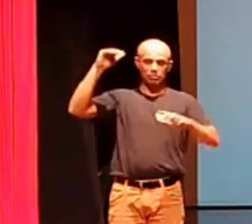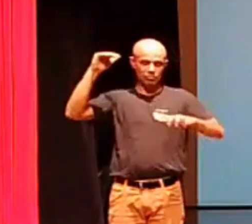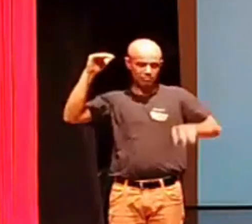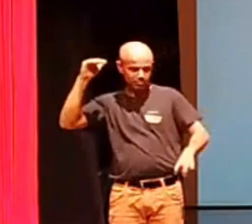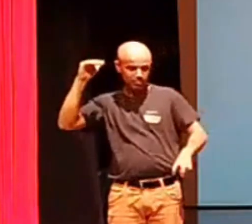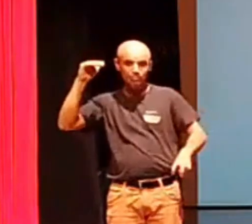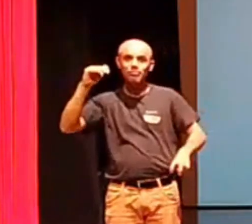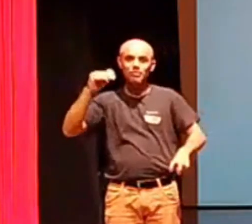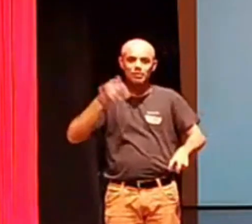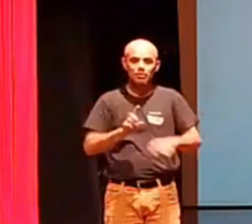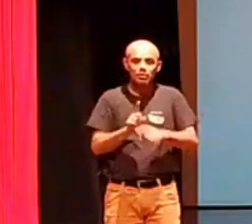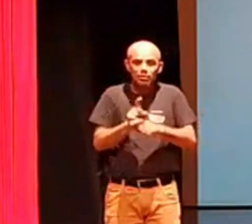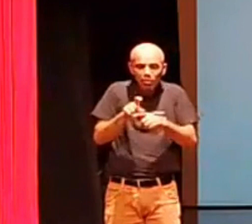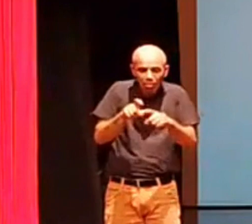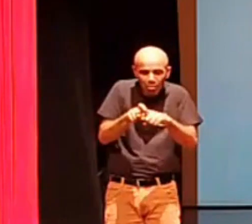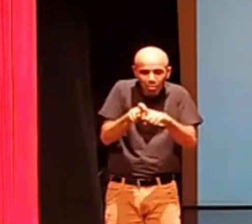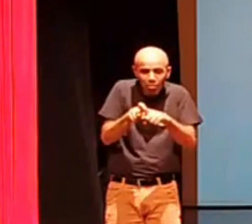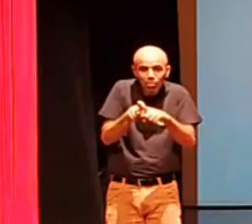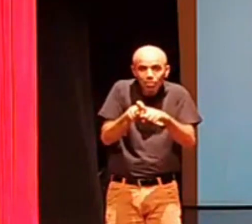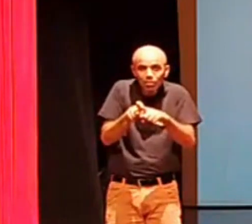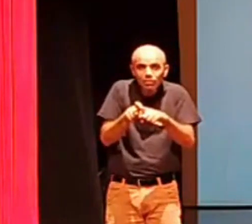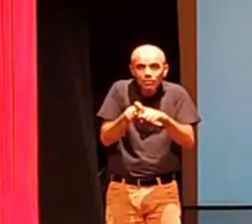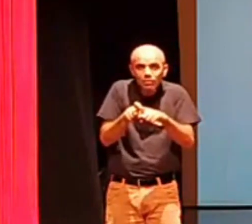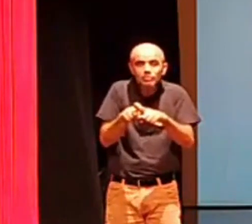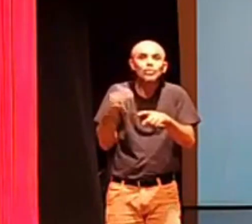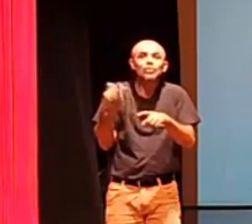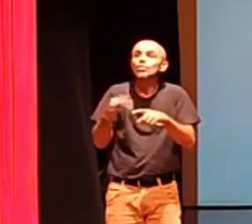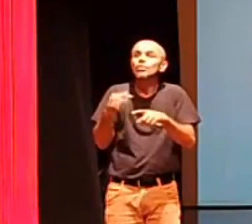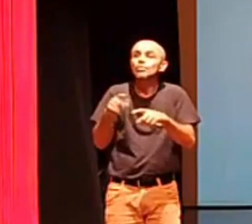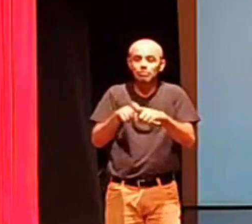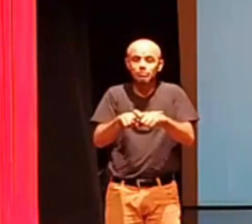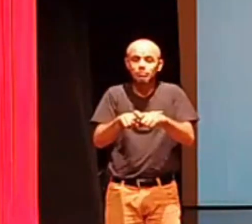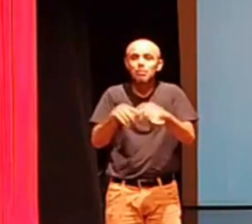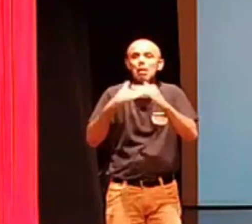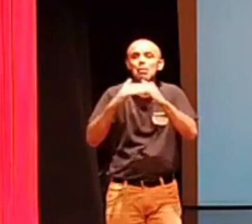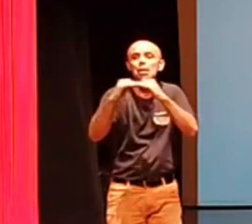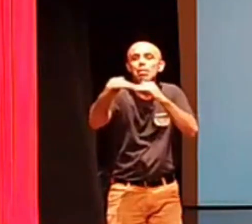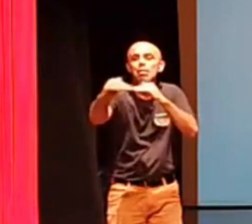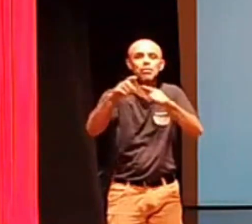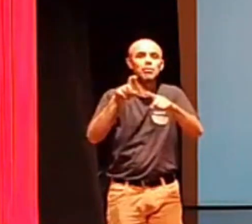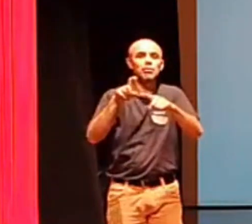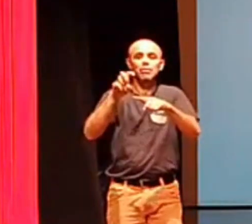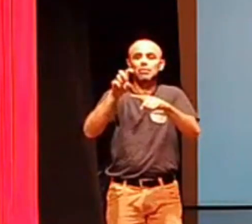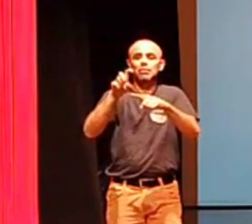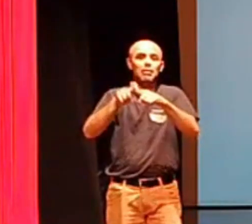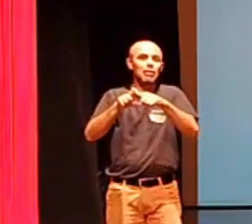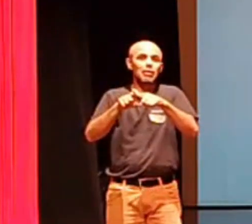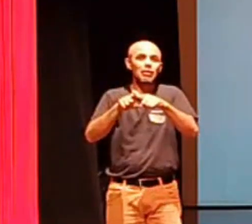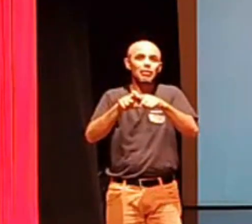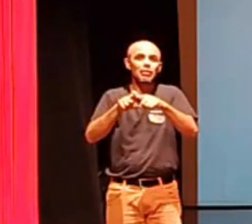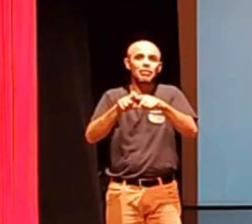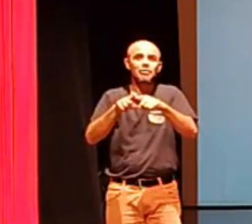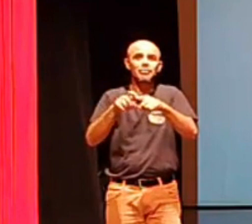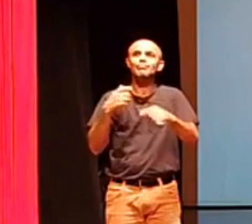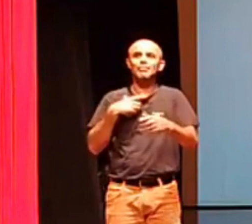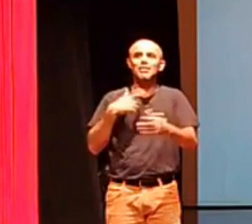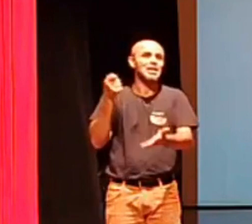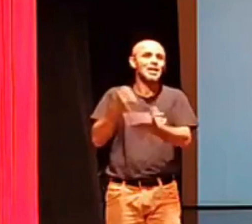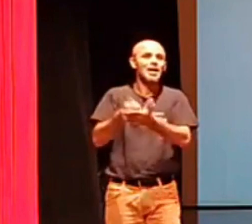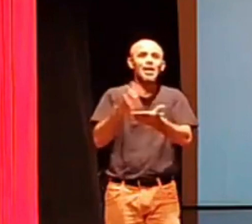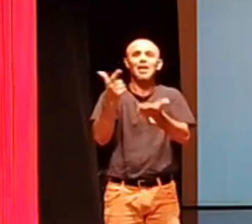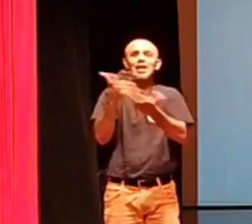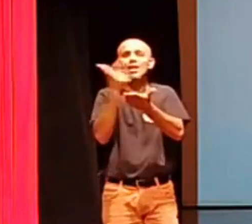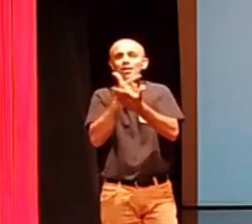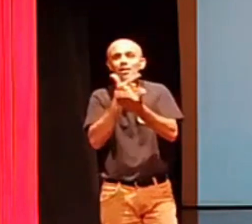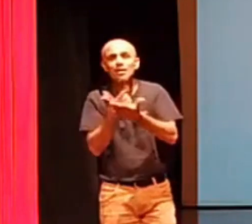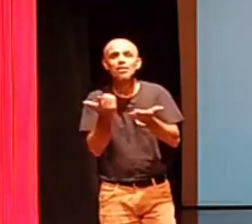toda curvada, porque só tinha aquela cadeira padrão. Né? Então a gente paga tanto caro na escola um livro, porque a